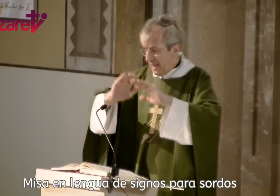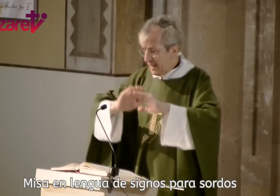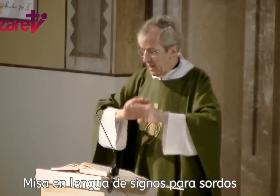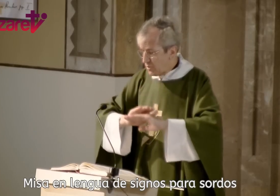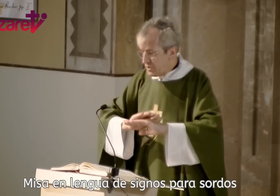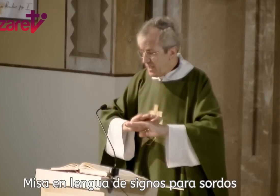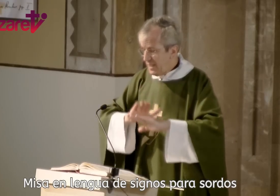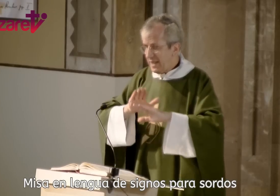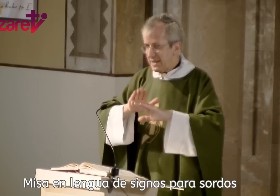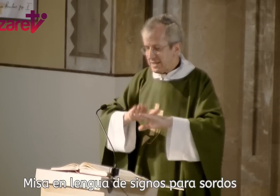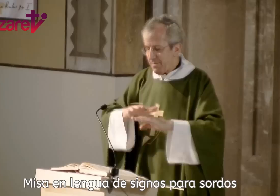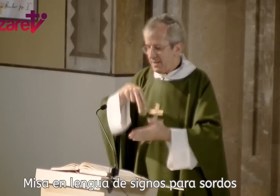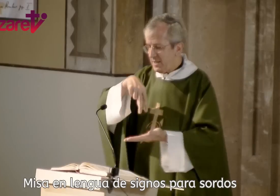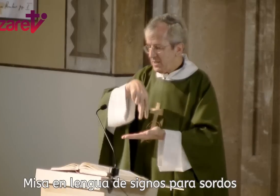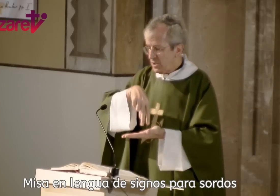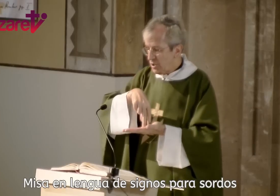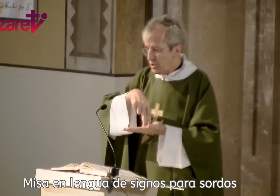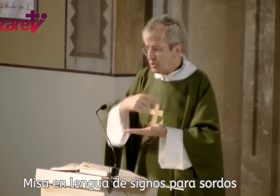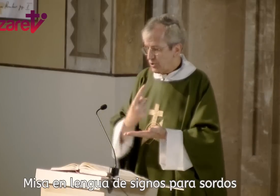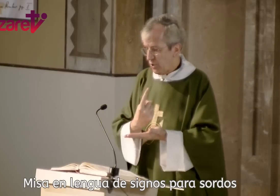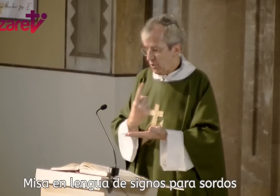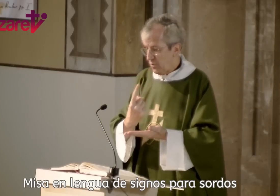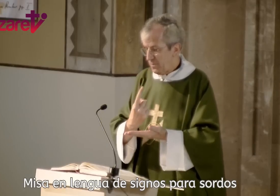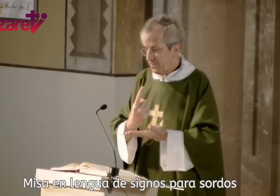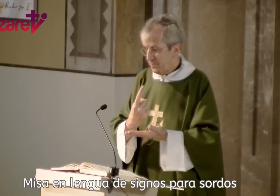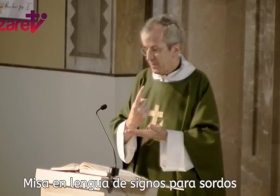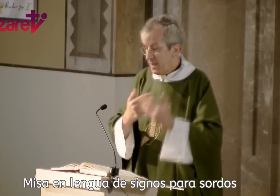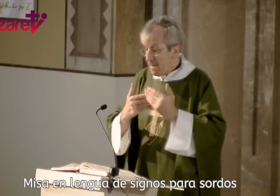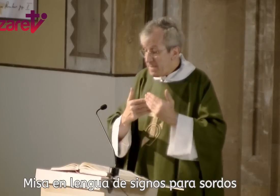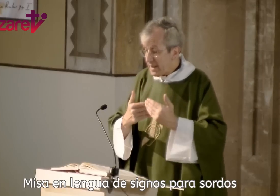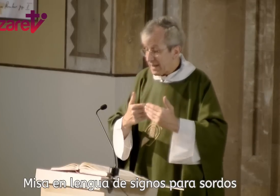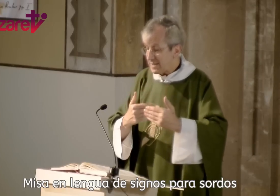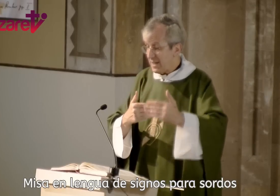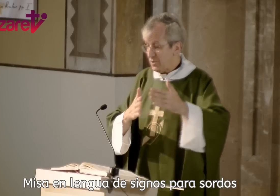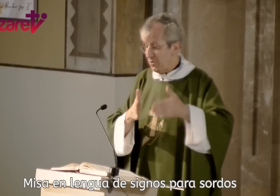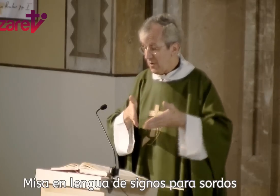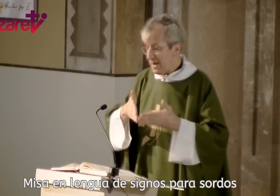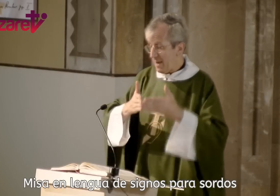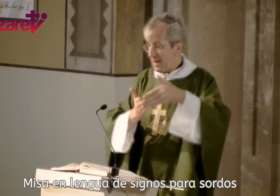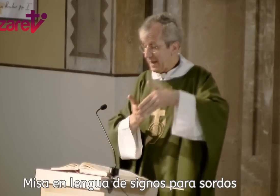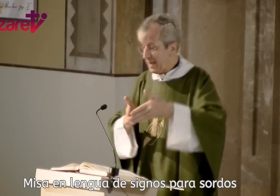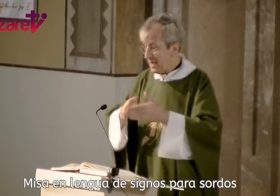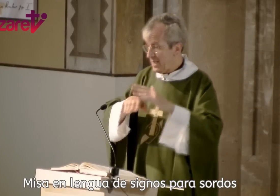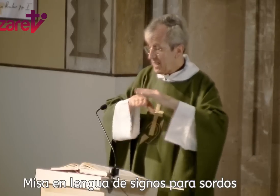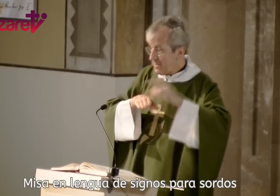Llegada la noche, estaba allí solo. Mientras tanto, la barca iba